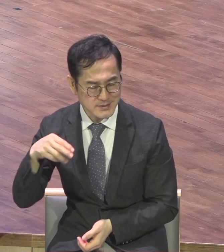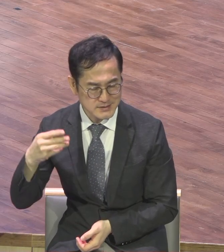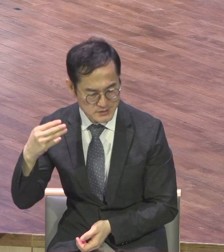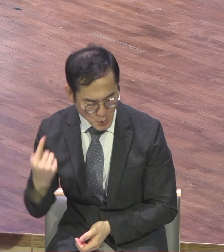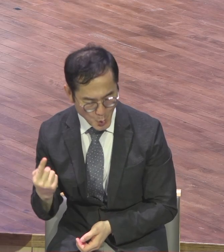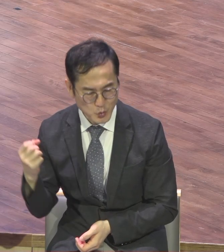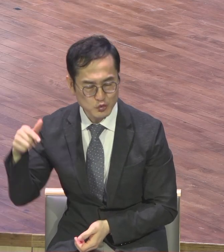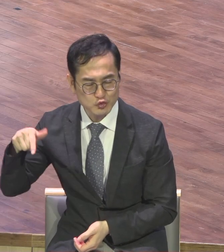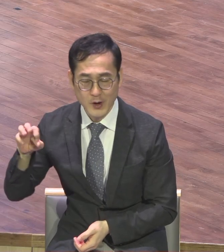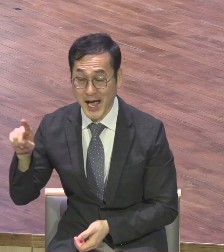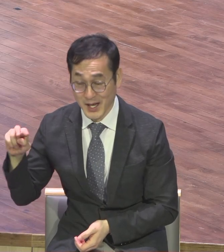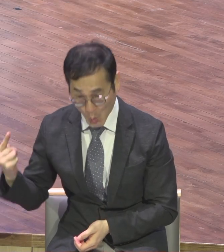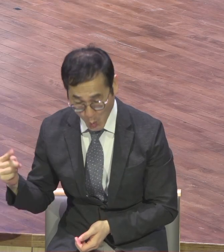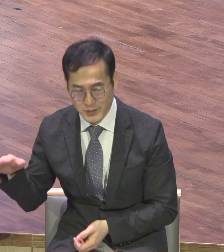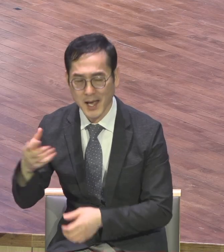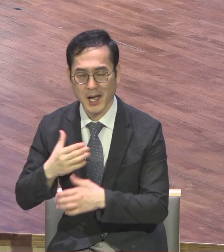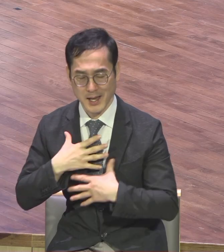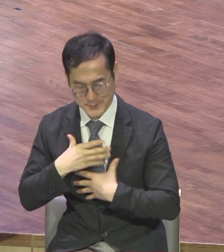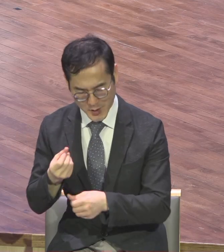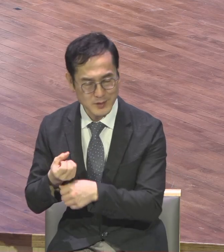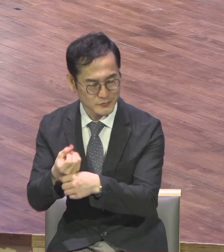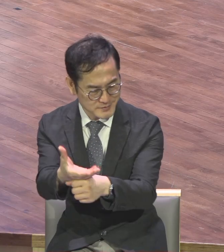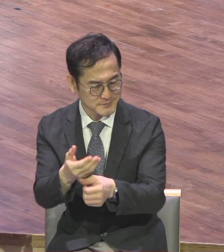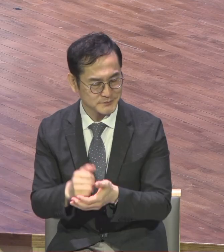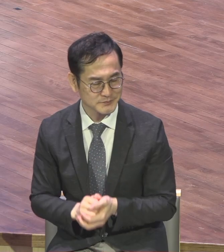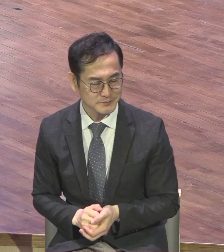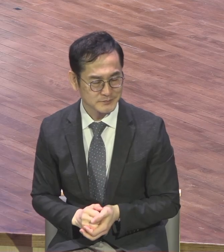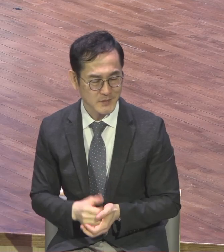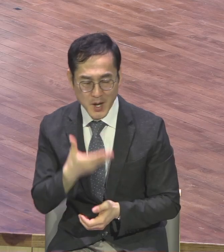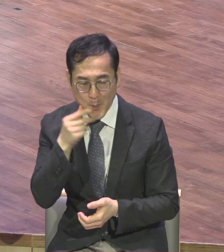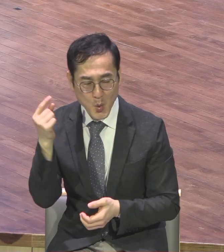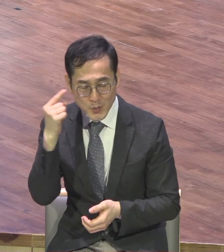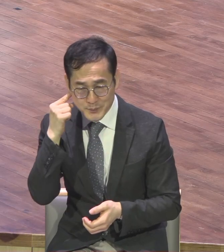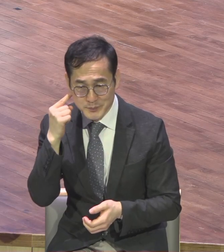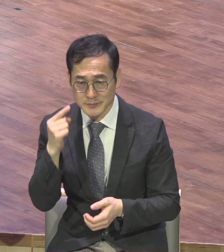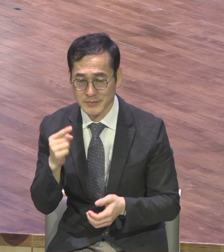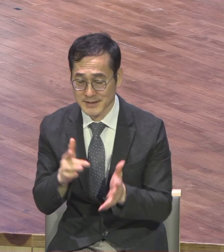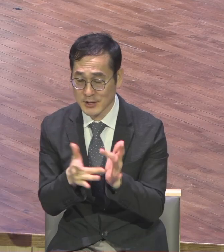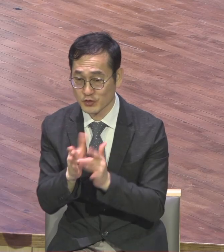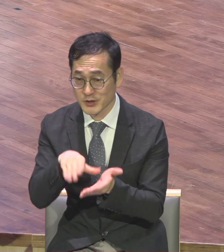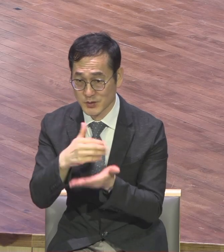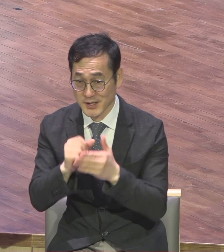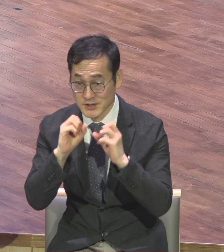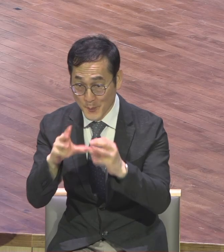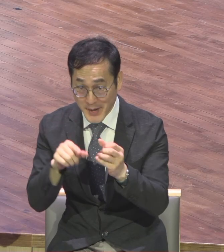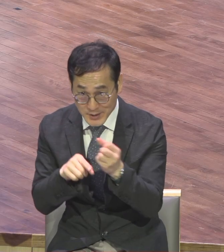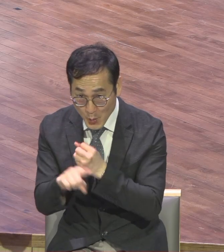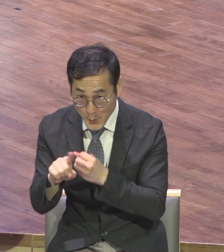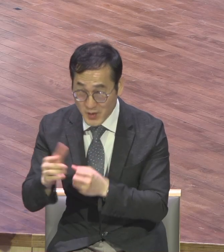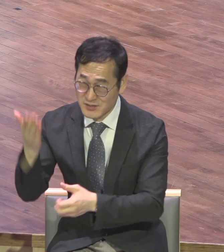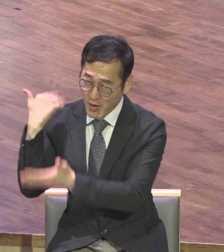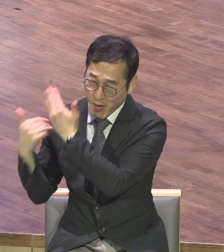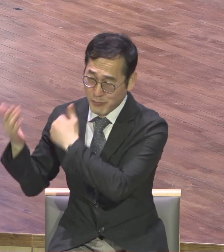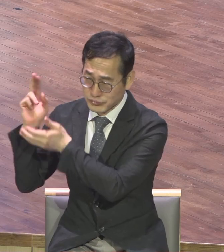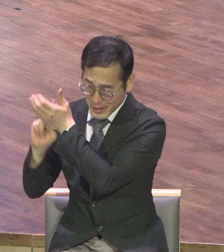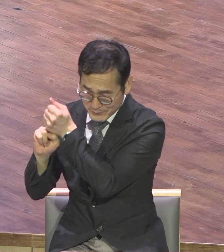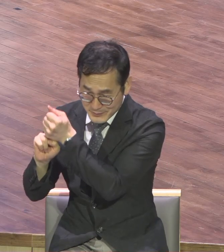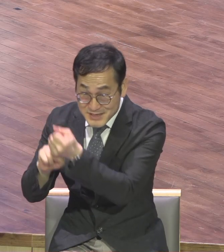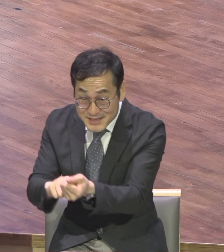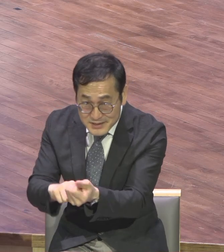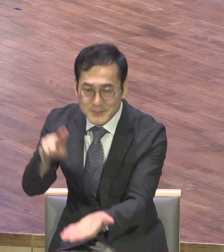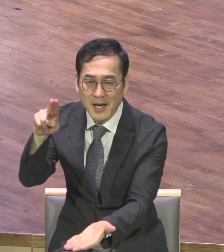너희에게 문안하느니라. 나의 복음과 예수 그리스도를 전파함은 영세 전부터 감추어졌다가 이제는 나타내신 바